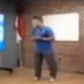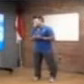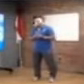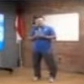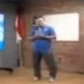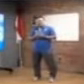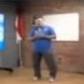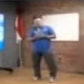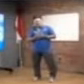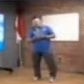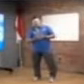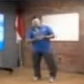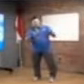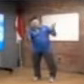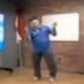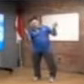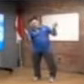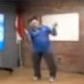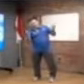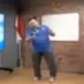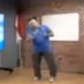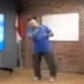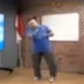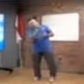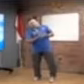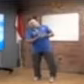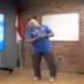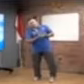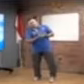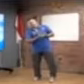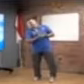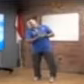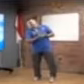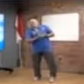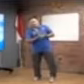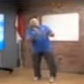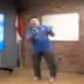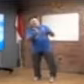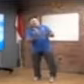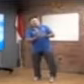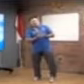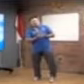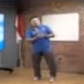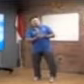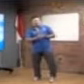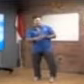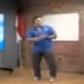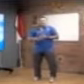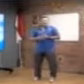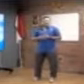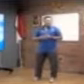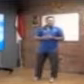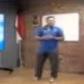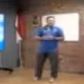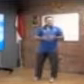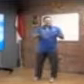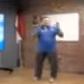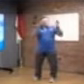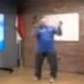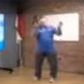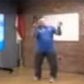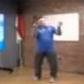Gitu ya, Barikina ya? Betul sekali. Iya, ini contohnya anak-anak tumpuannya dua kaki juga. Itu gambar meloncat tanpa menggunakan awalan.